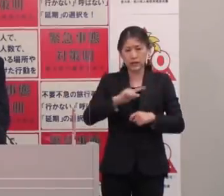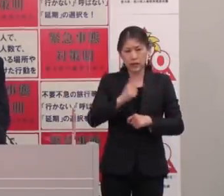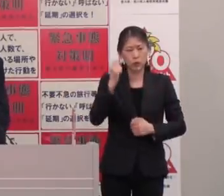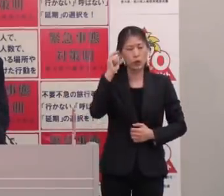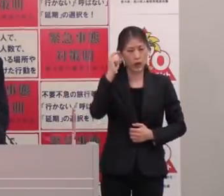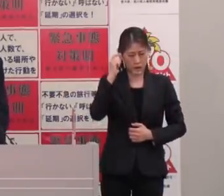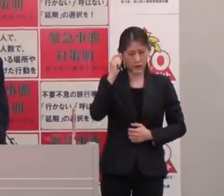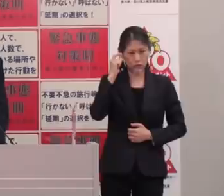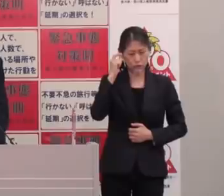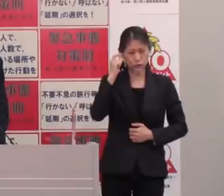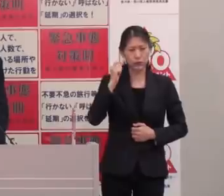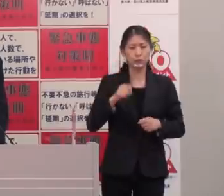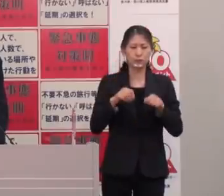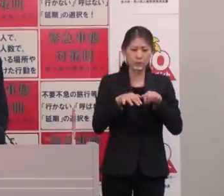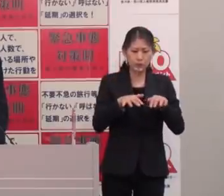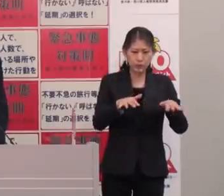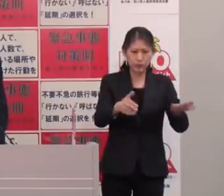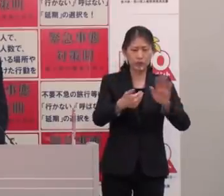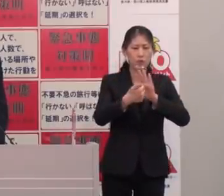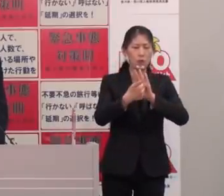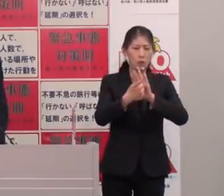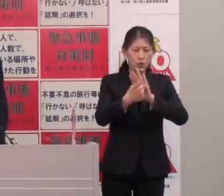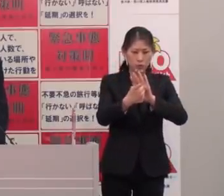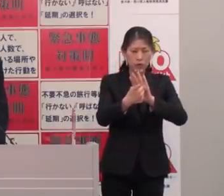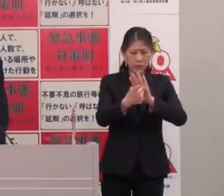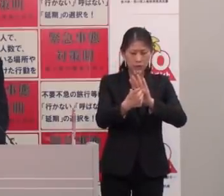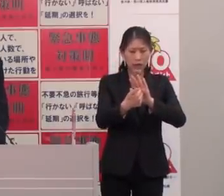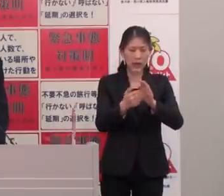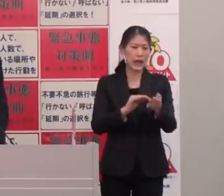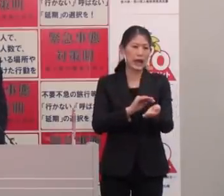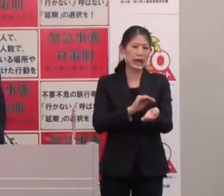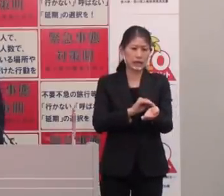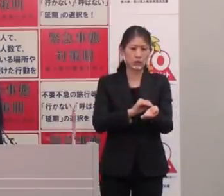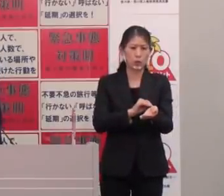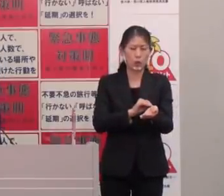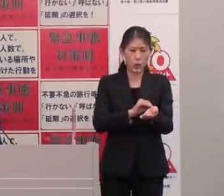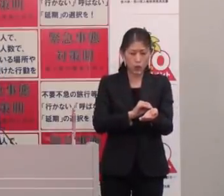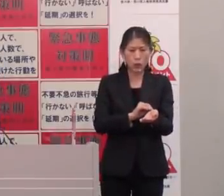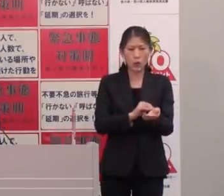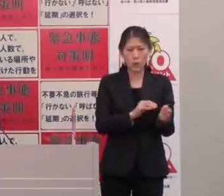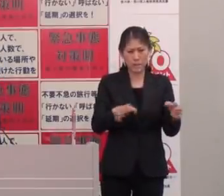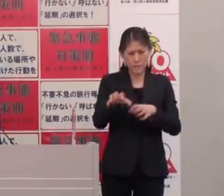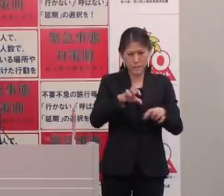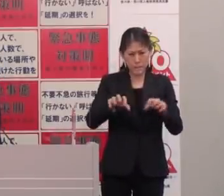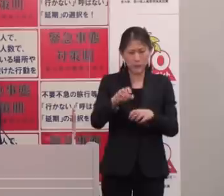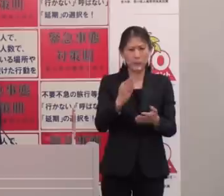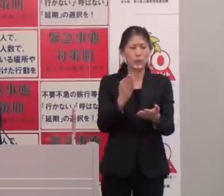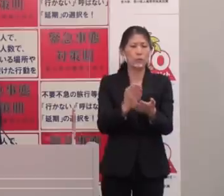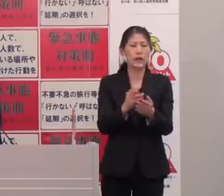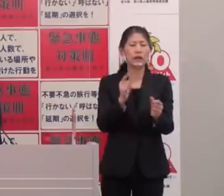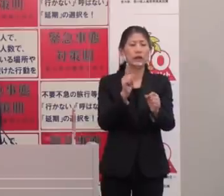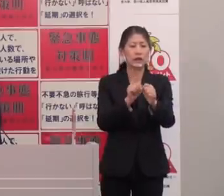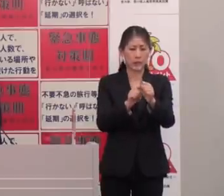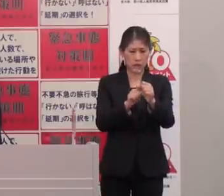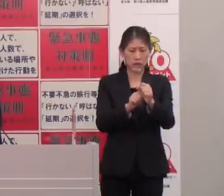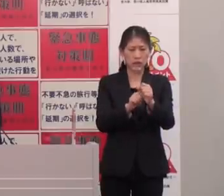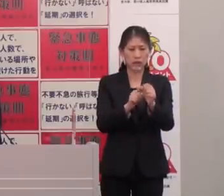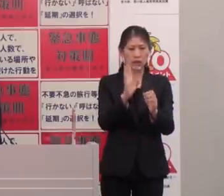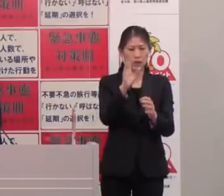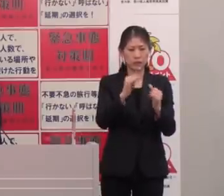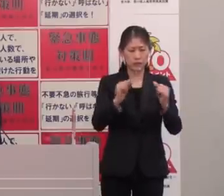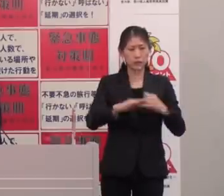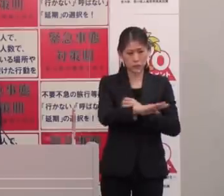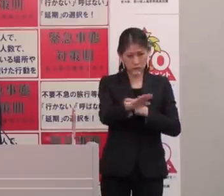、通常の医療に大きな影響が生じることがないようにするためにも、引き続き県民の皆様、事業者の皆様